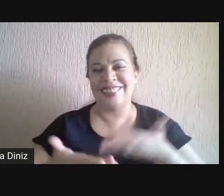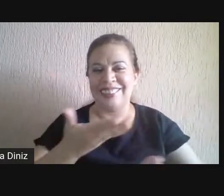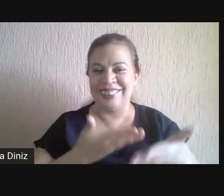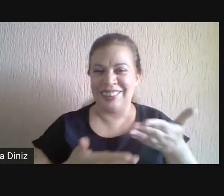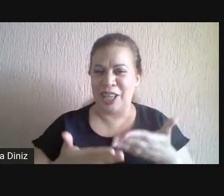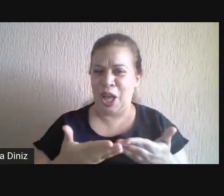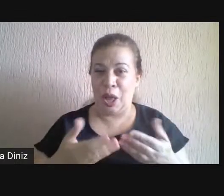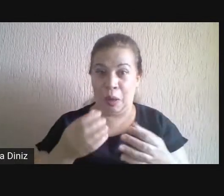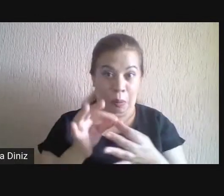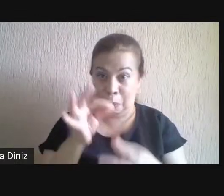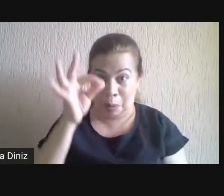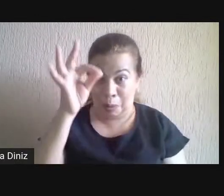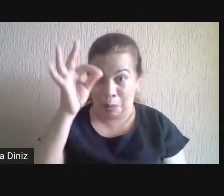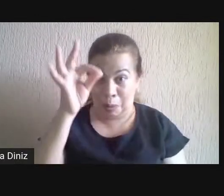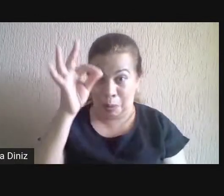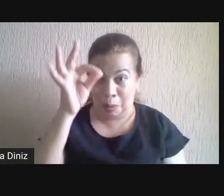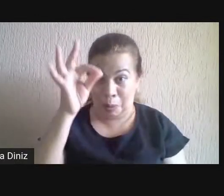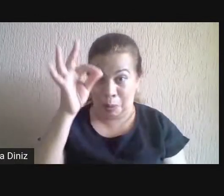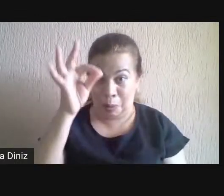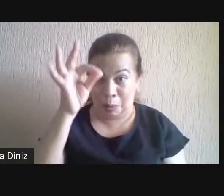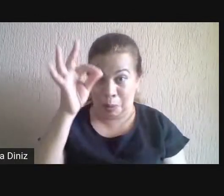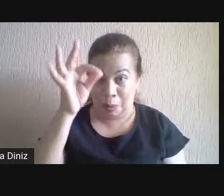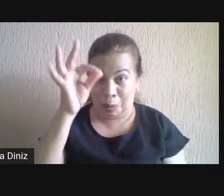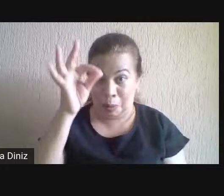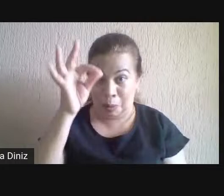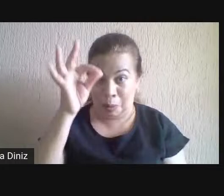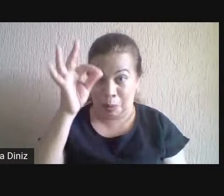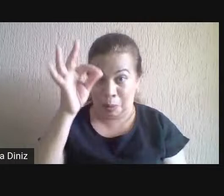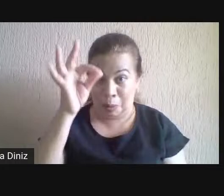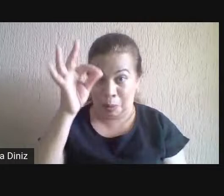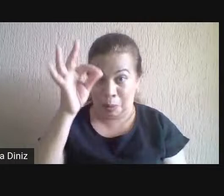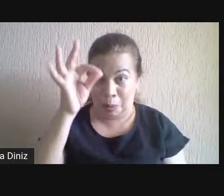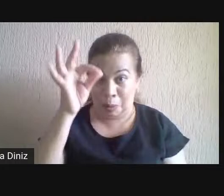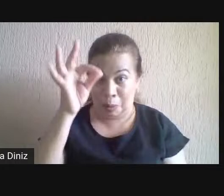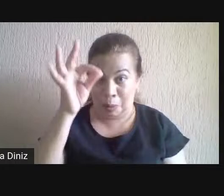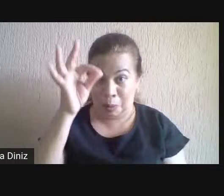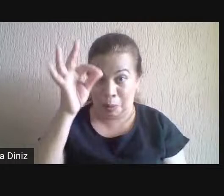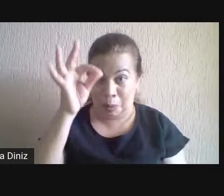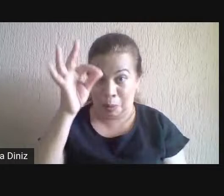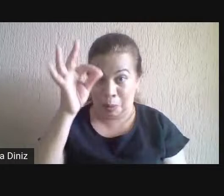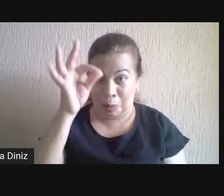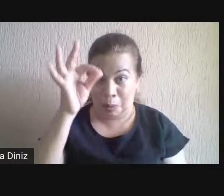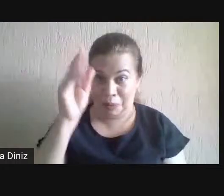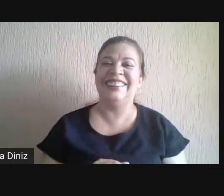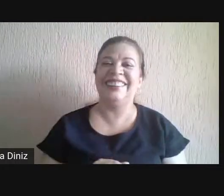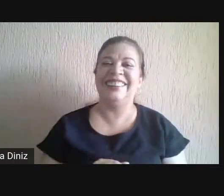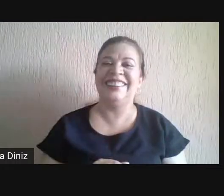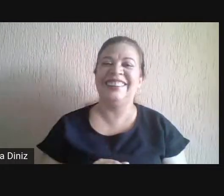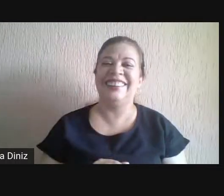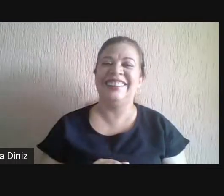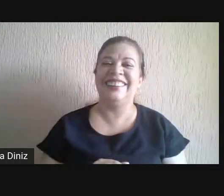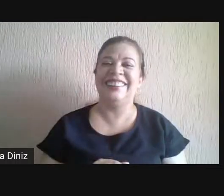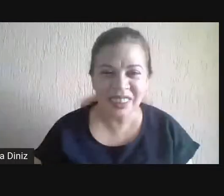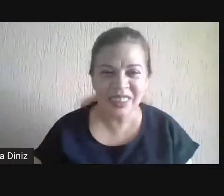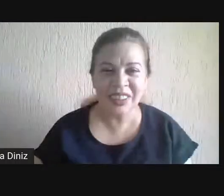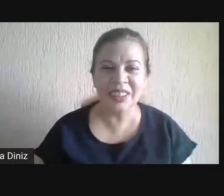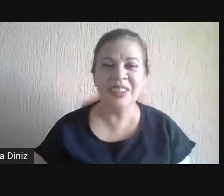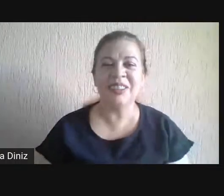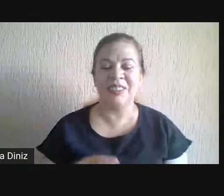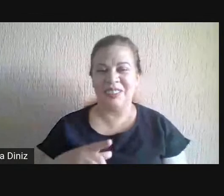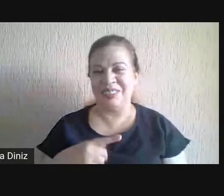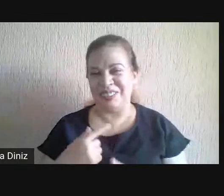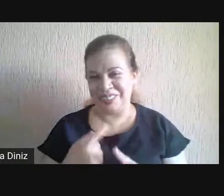Um pouco mais, porque tenho consciência aqui das minhas limitações e as pessoas também. Né? Não é fácil